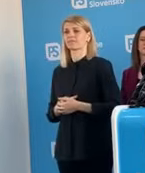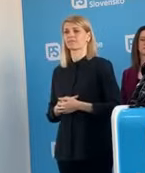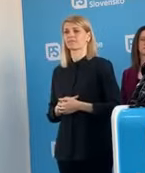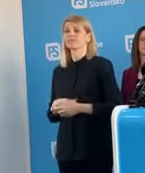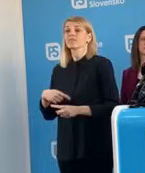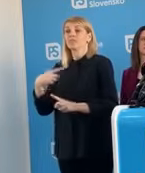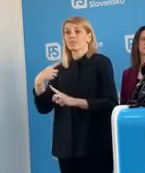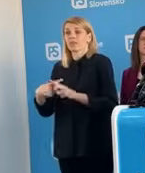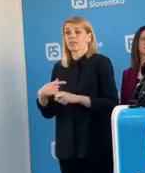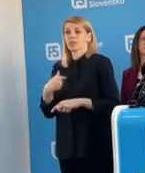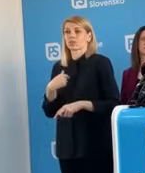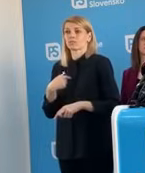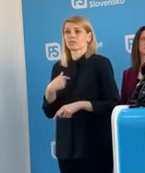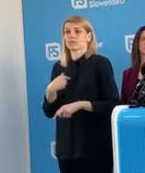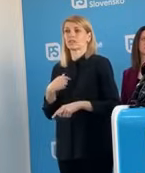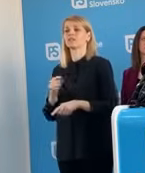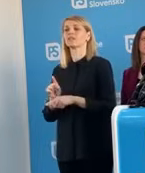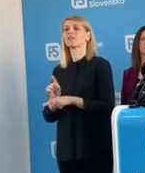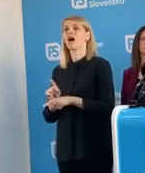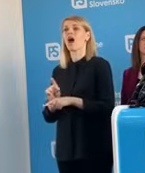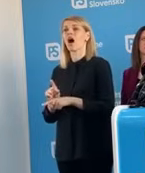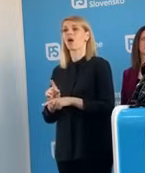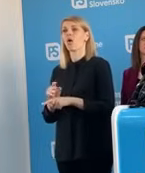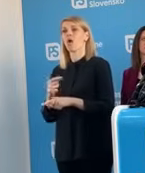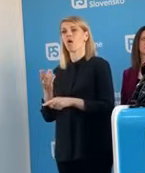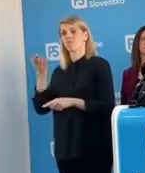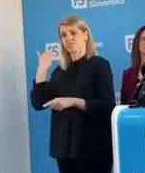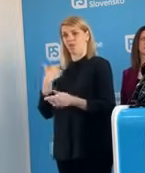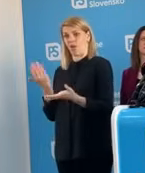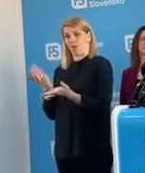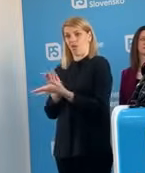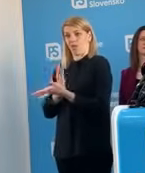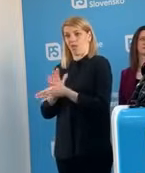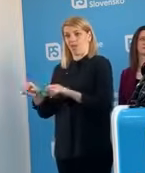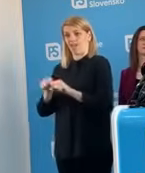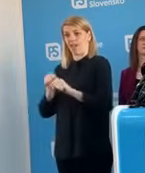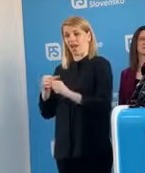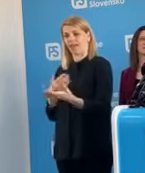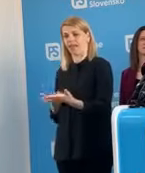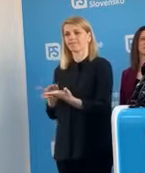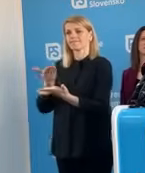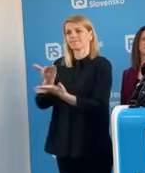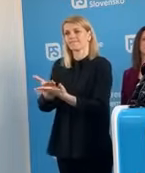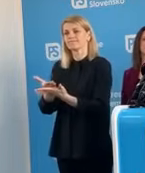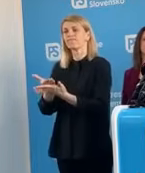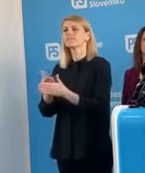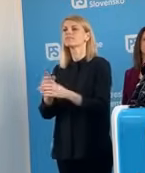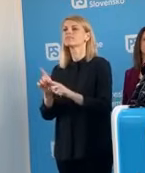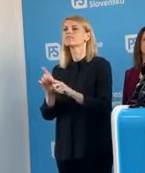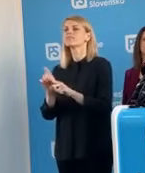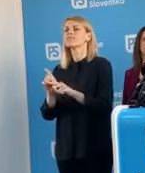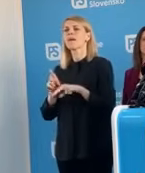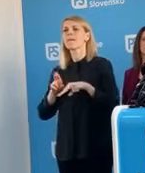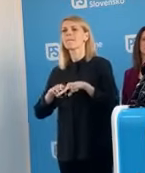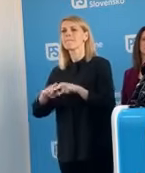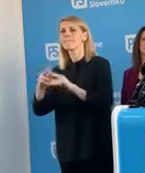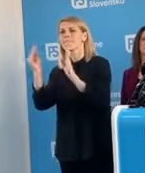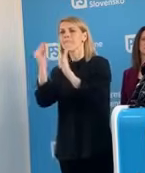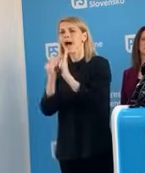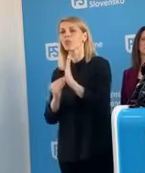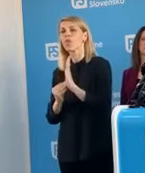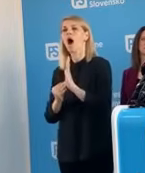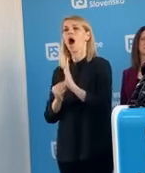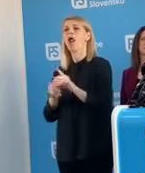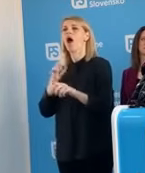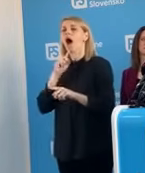my sme aj nechali manuál na to, ako čo najrychlejšie čerpať eurofondy, lebo síce hovoríme, že nám